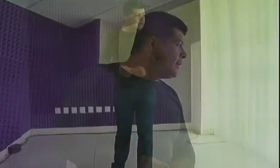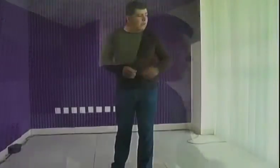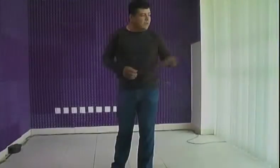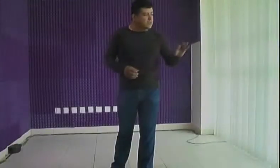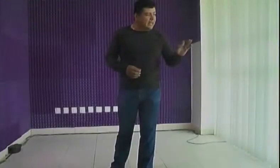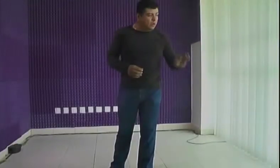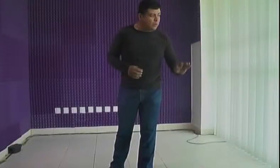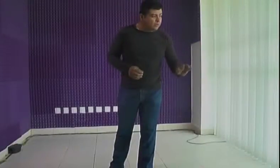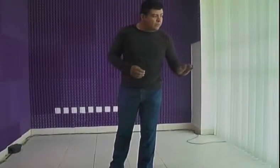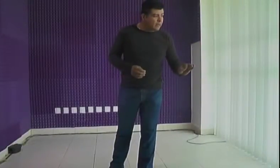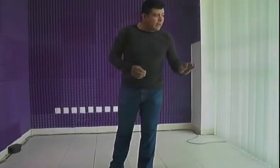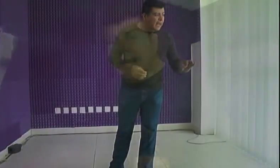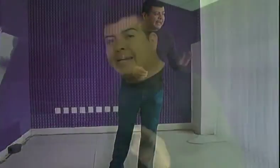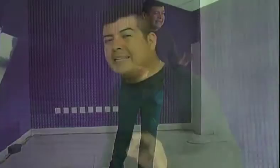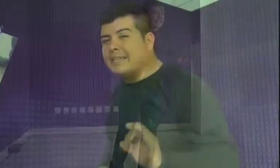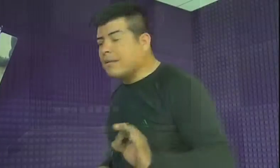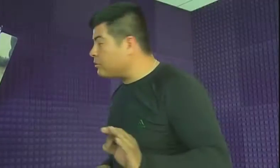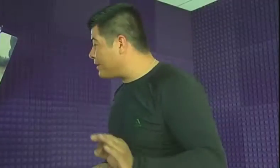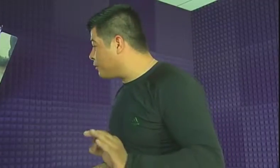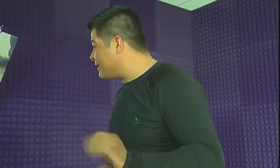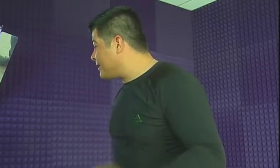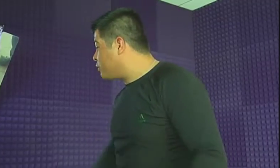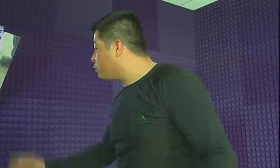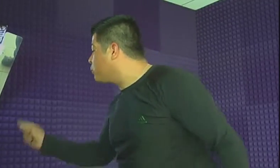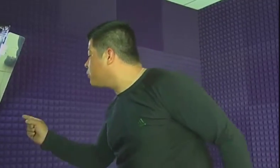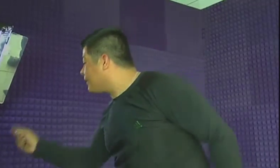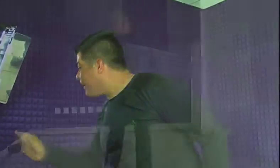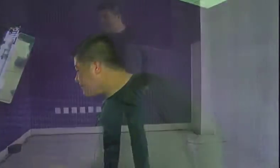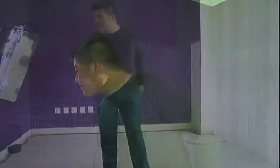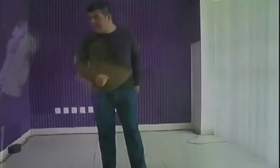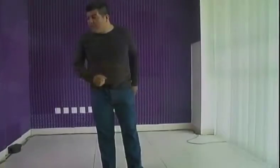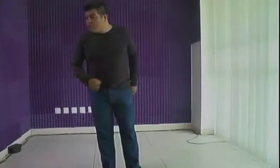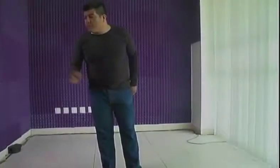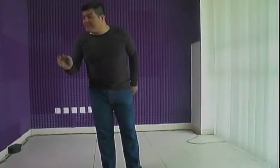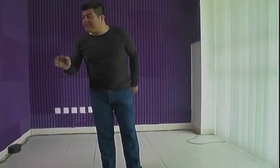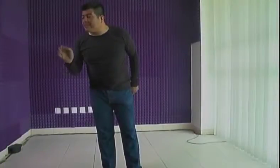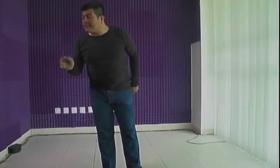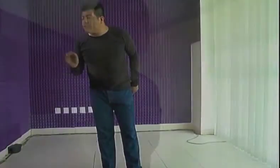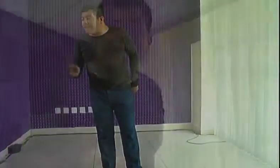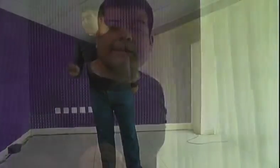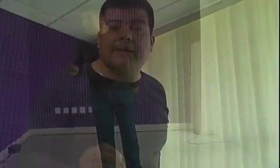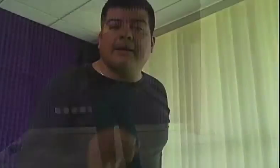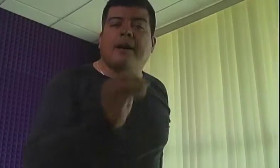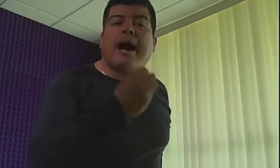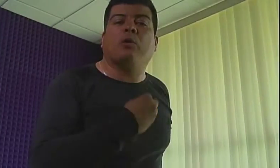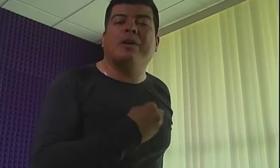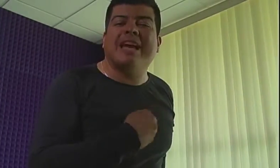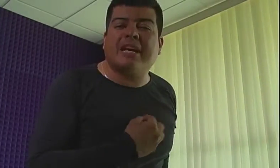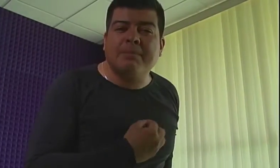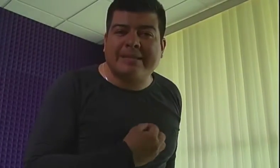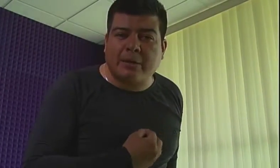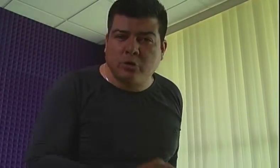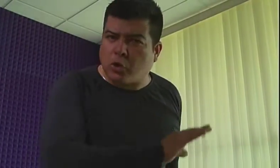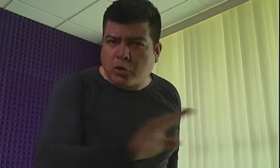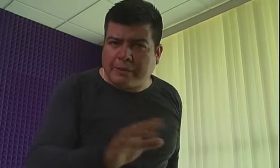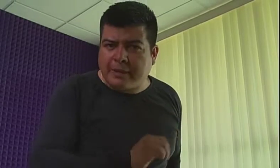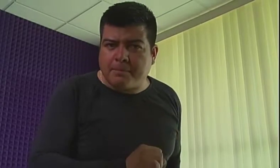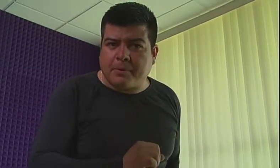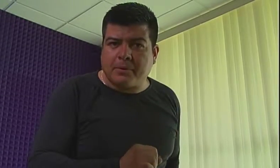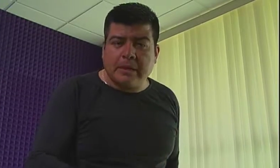Cuando sanó, aquel líder de los ladrones le dijo: "Tú no te vas. Tú me tienes que ayudar a cuidar mi salud todo el tiempo."